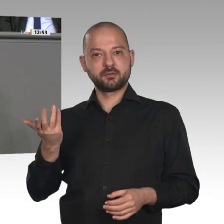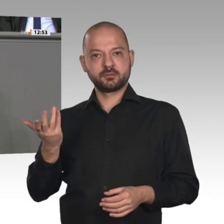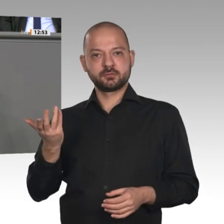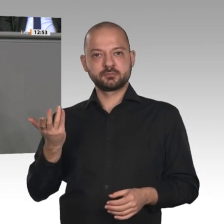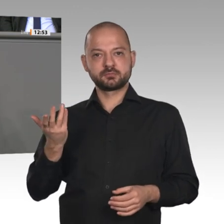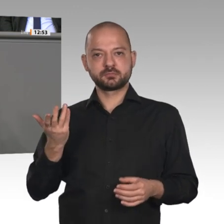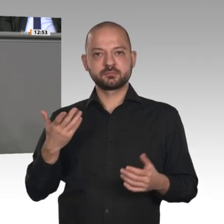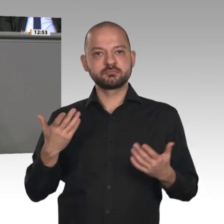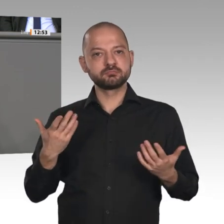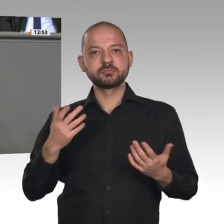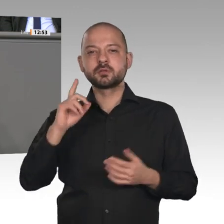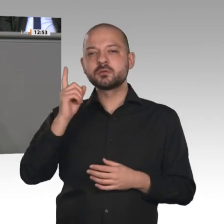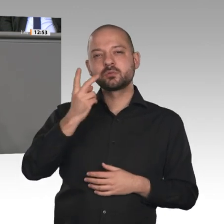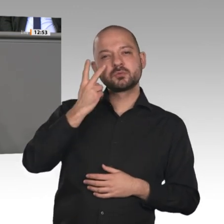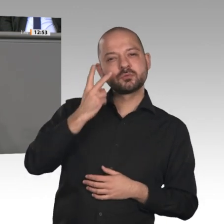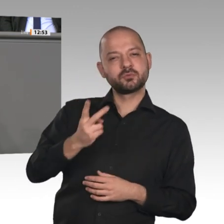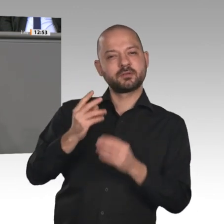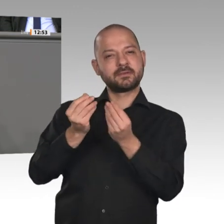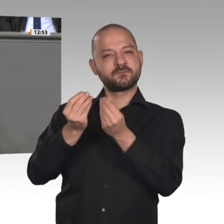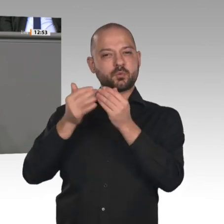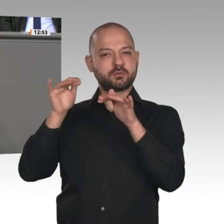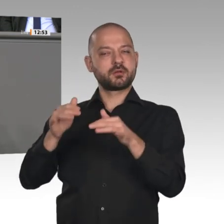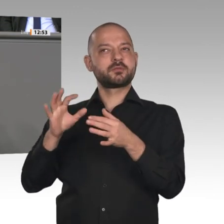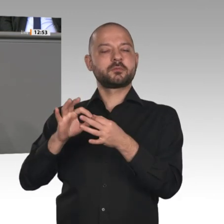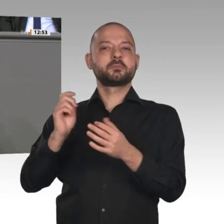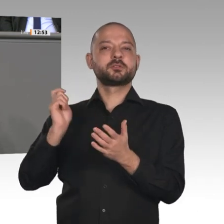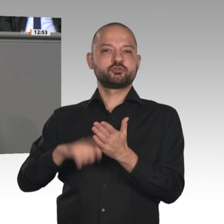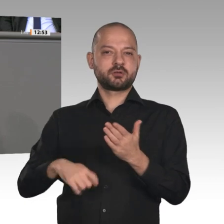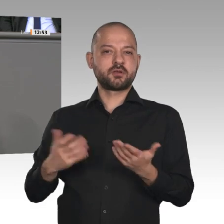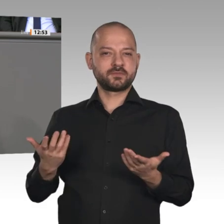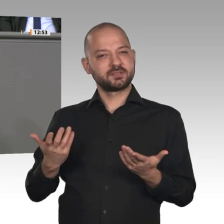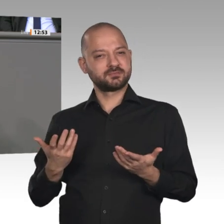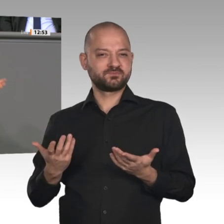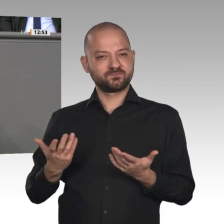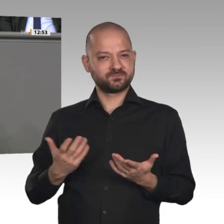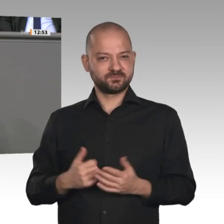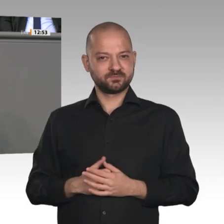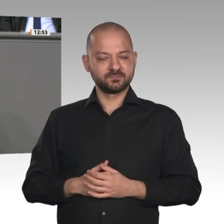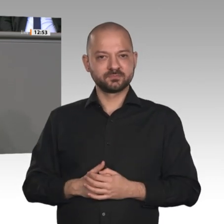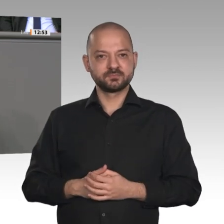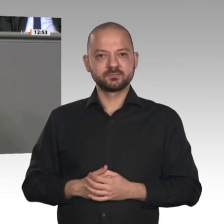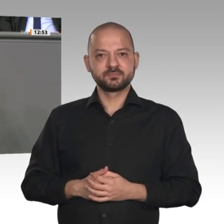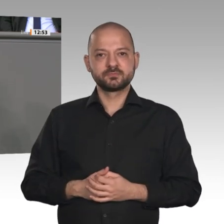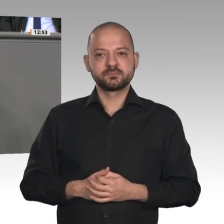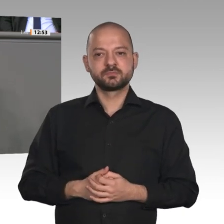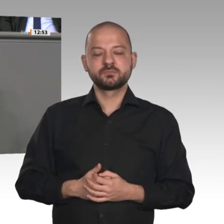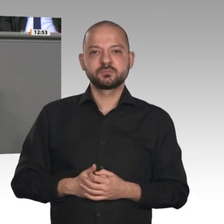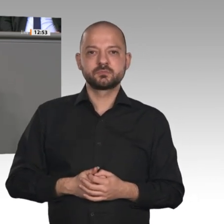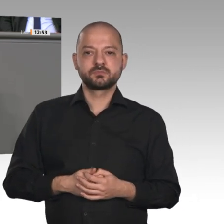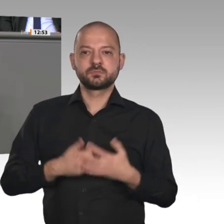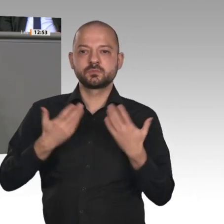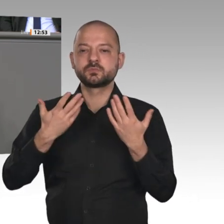Wir haben aber auch zwei Geschichten. Die eine Geschichte ist die jetzt der politischen Regelung. Gesetzgebung, Rechtsverordnung,